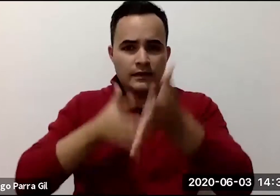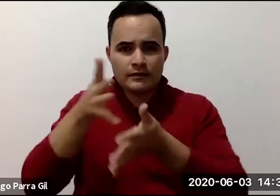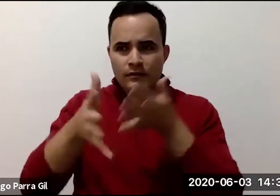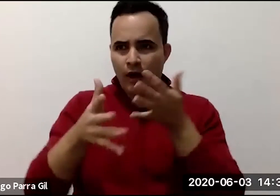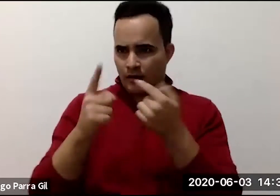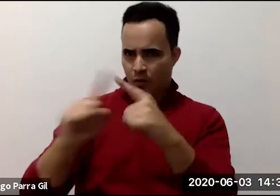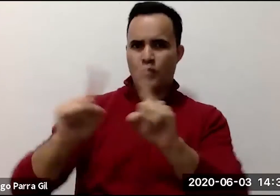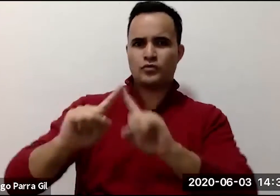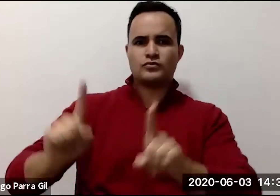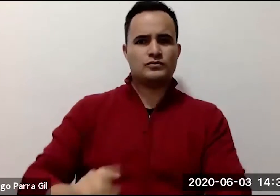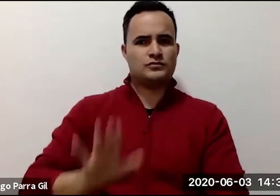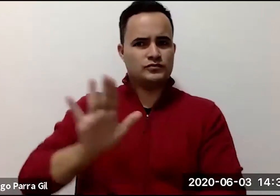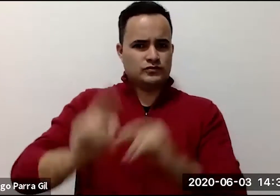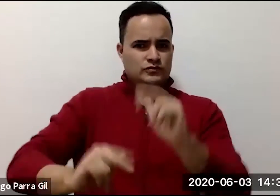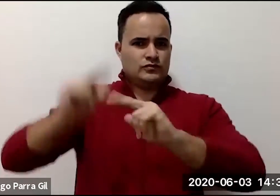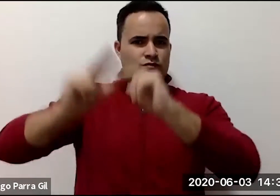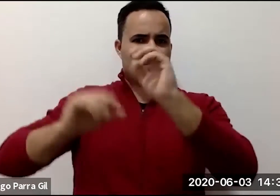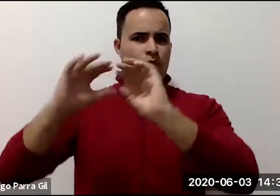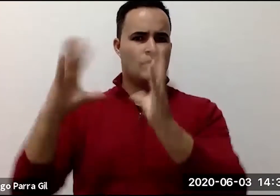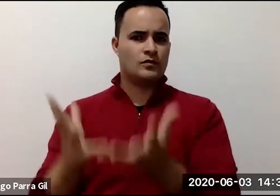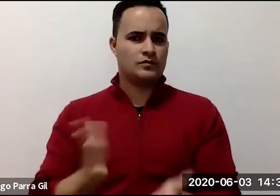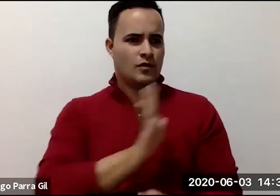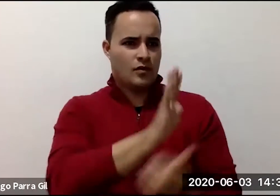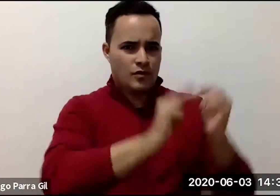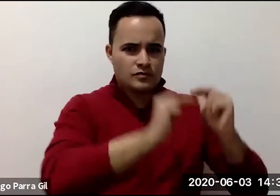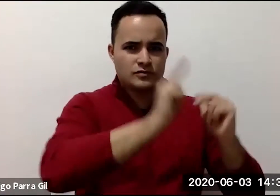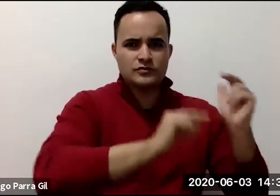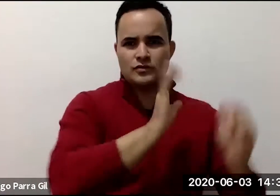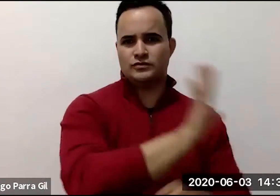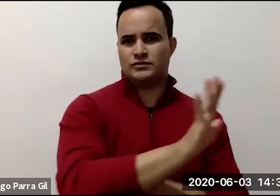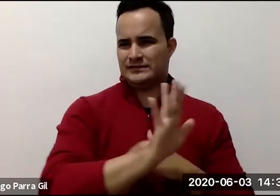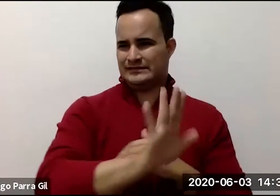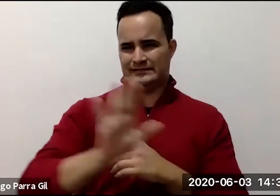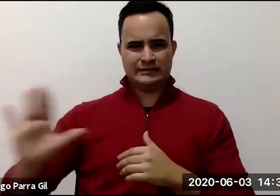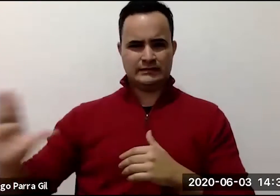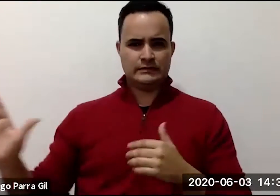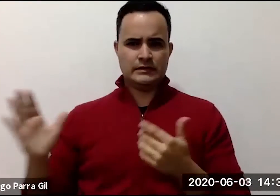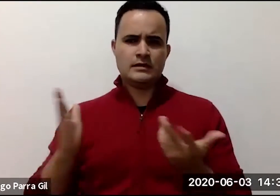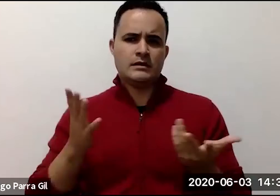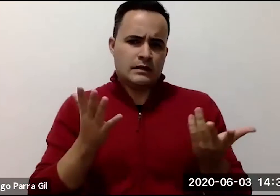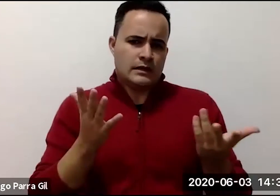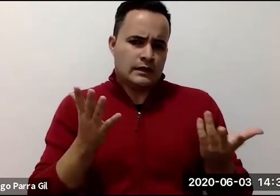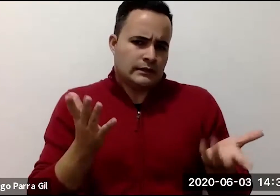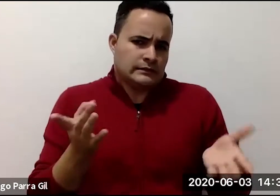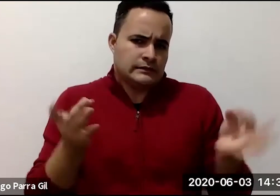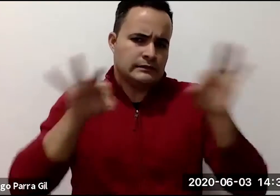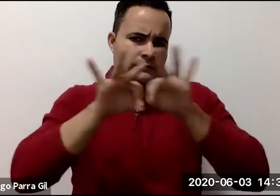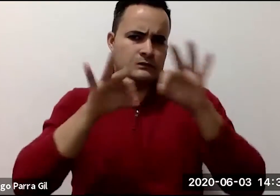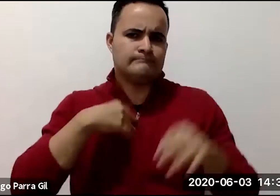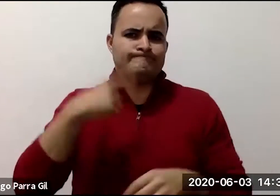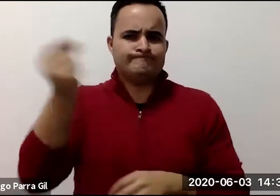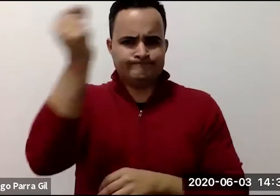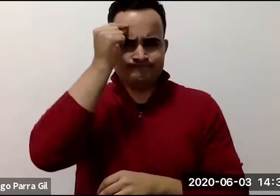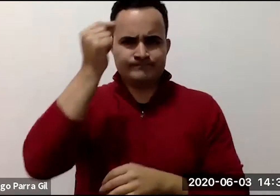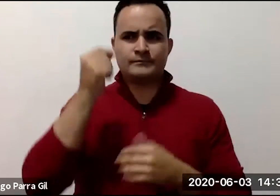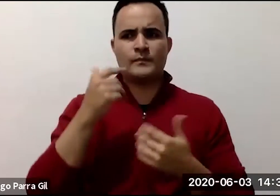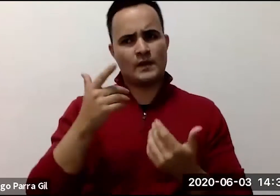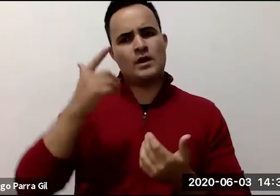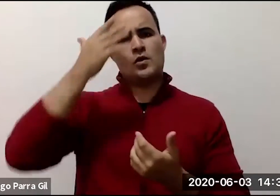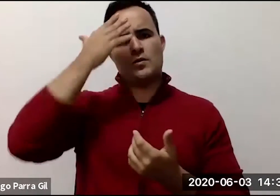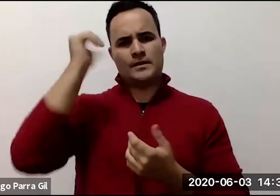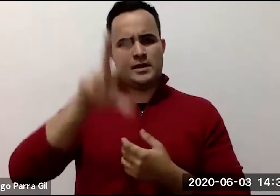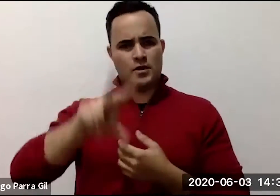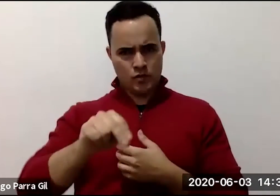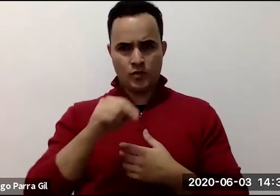mundo. Entonces, también recordarnos que estamos transitando en estos tiempos con nuevas